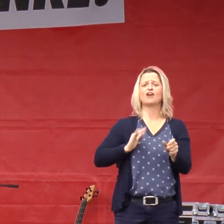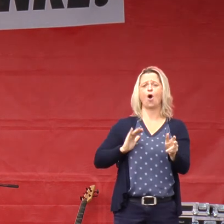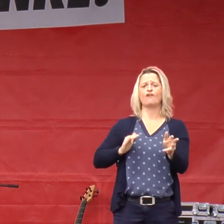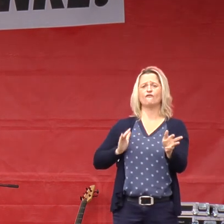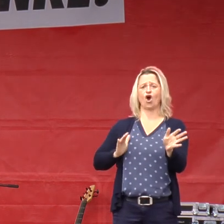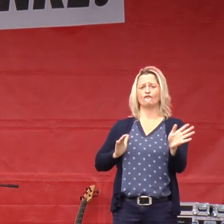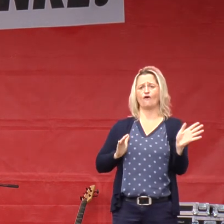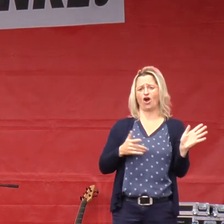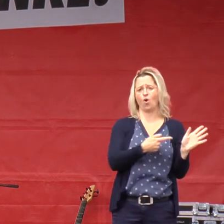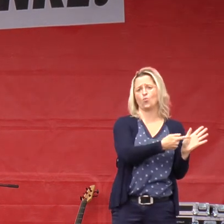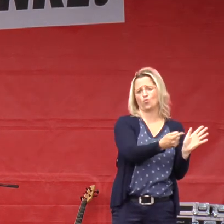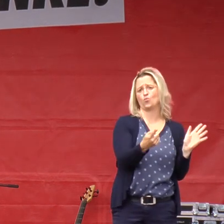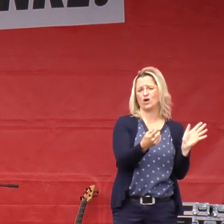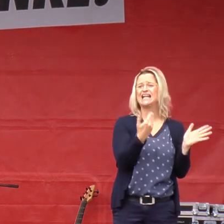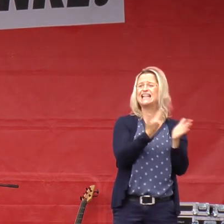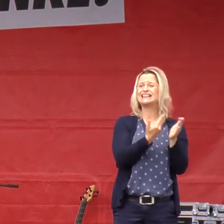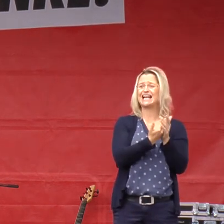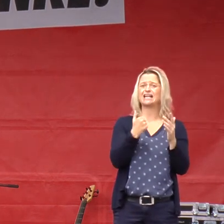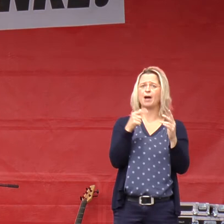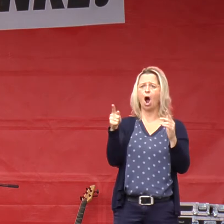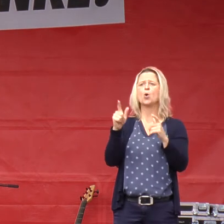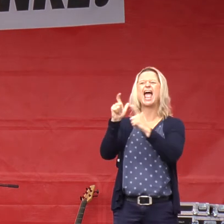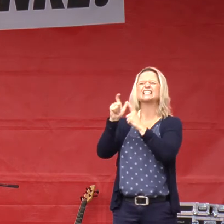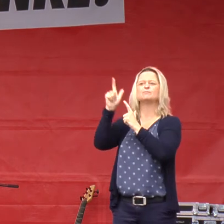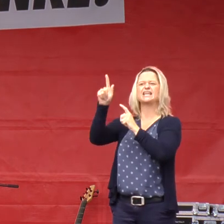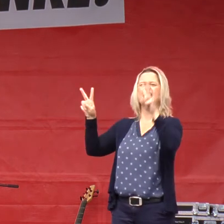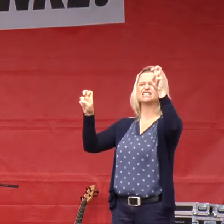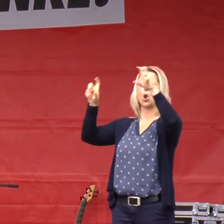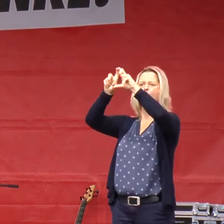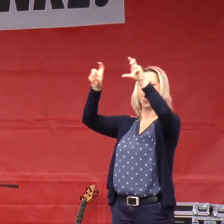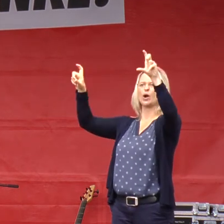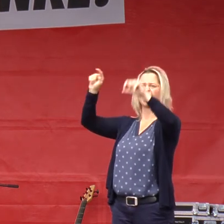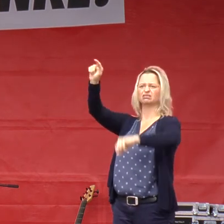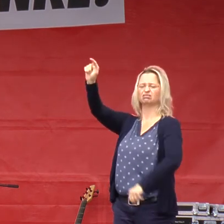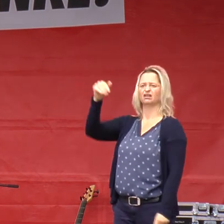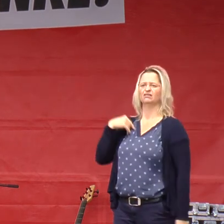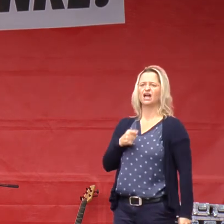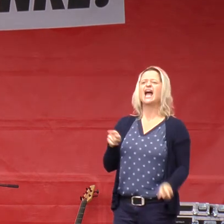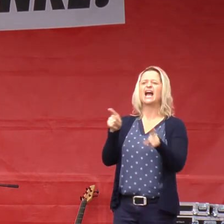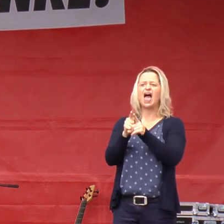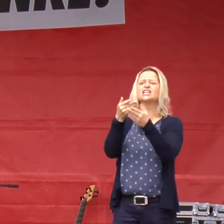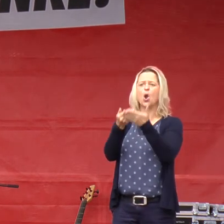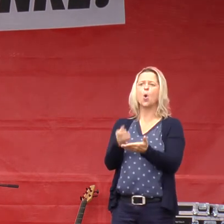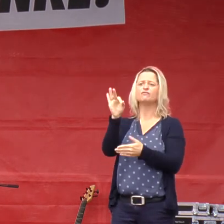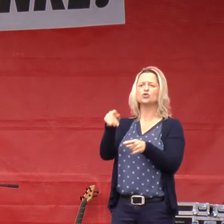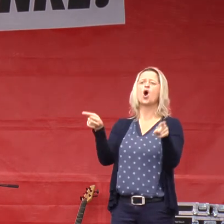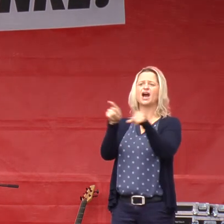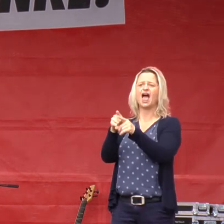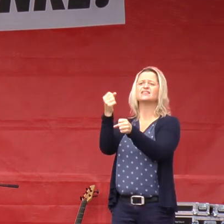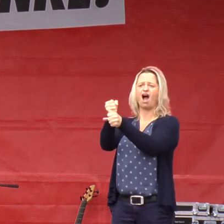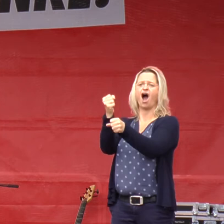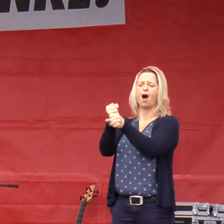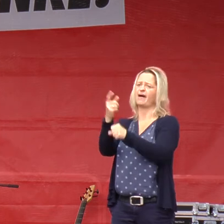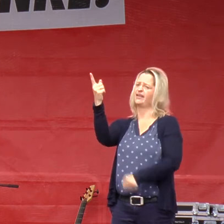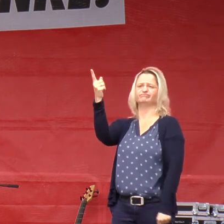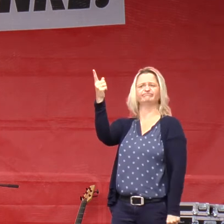deswegen reicht der Slogan auch der SPD nicht aus, gleicher Lohn für gleiche Arbeit. In den Branchen ist